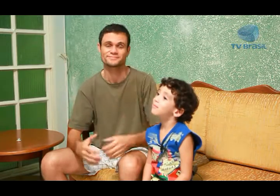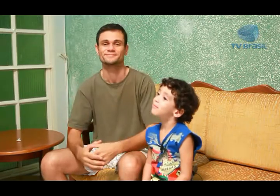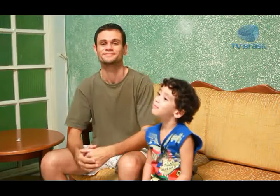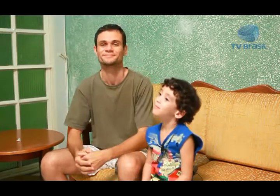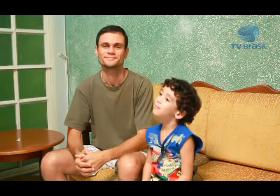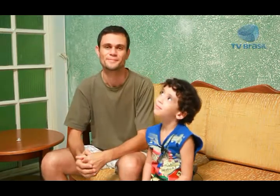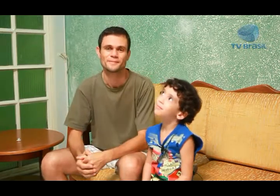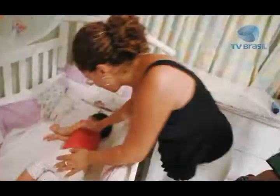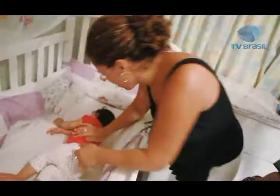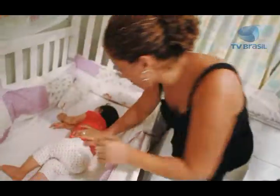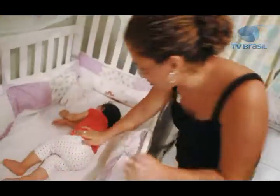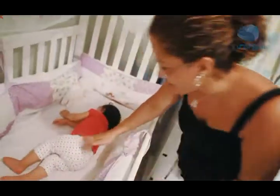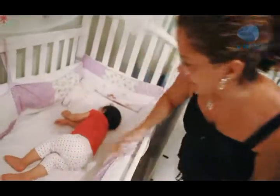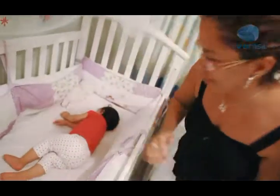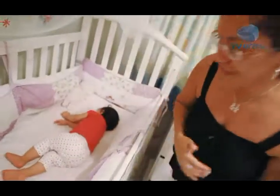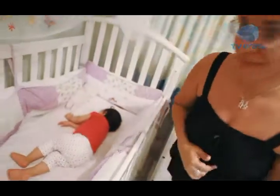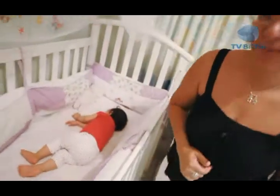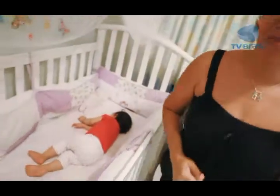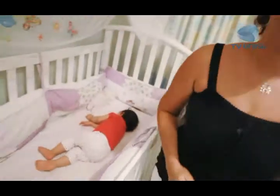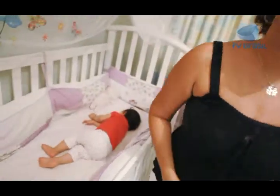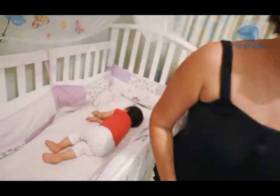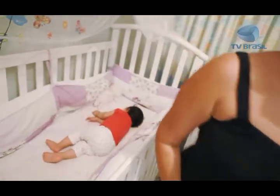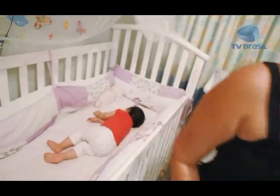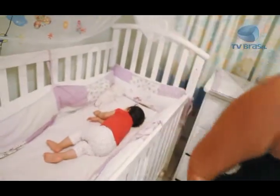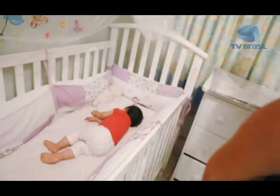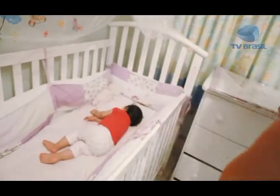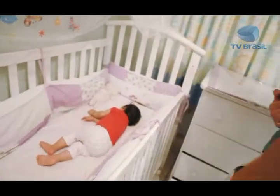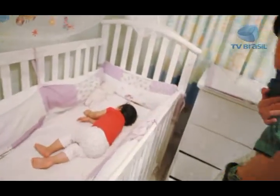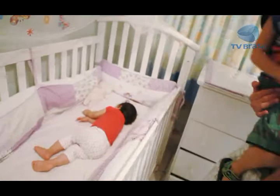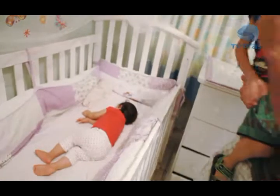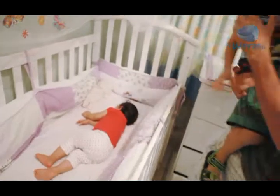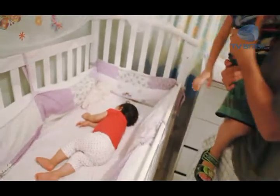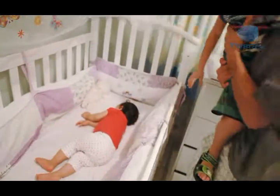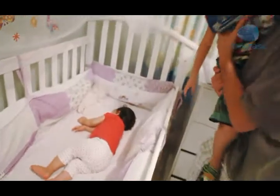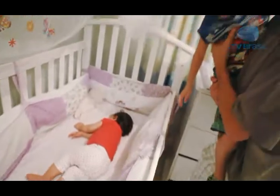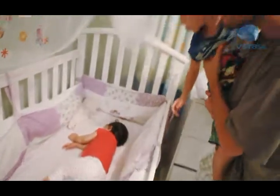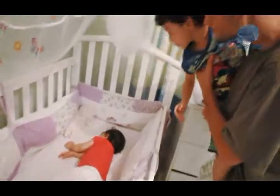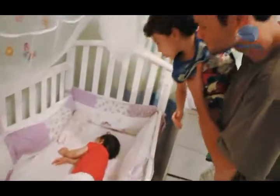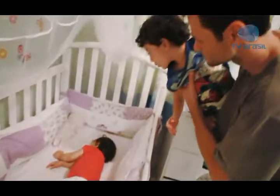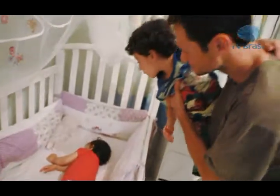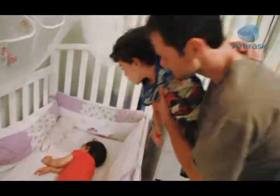Rogério se abaixa com Gabriel no colo para ele beijar a bebê no berço.